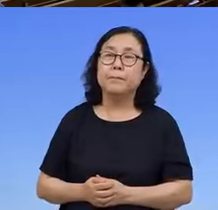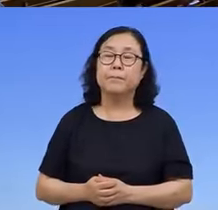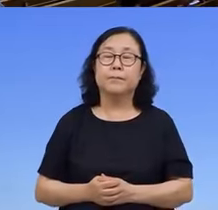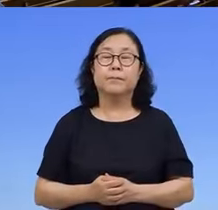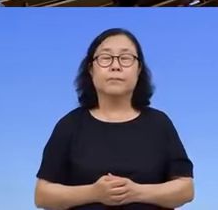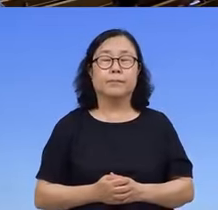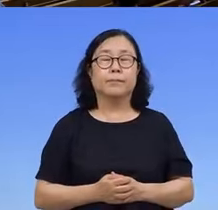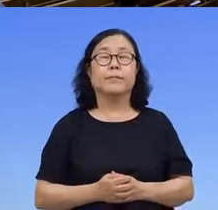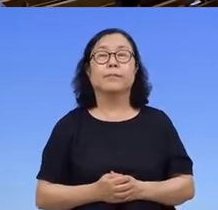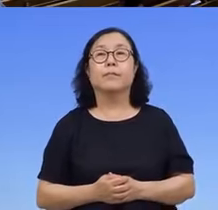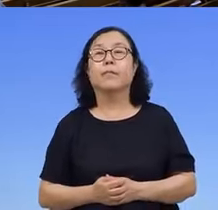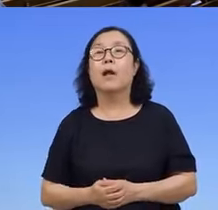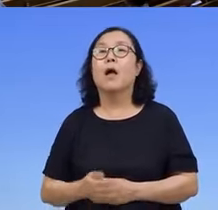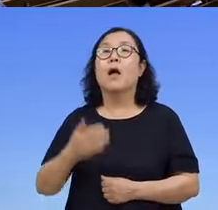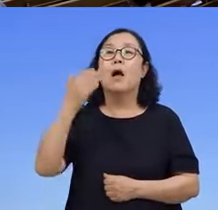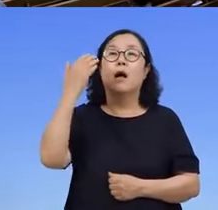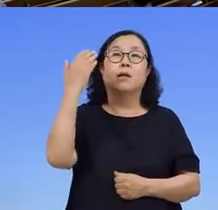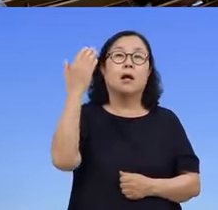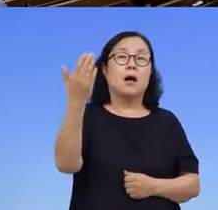평강의 왕,